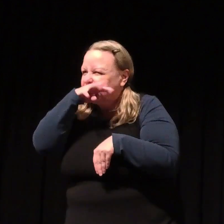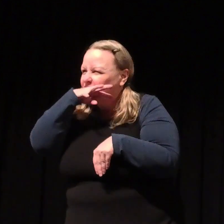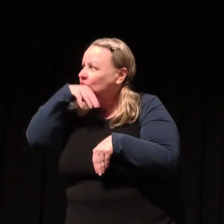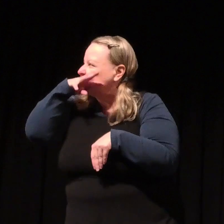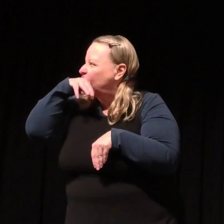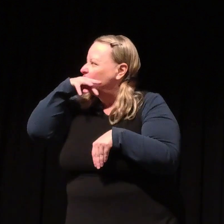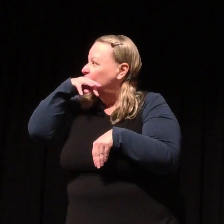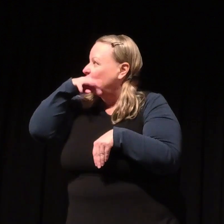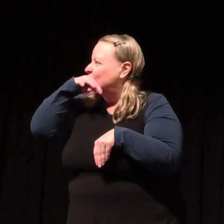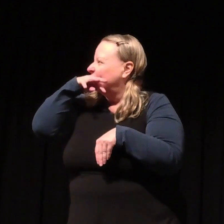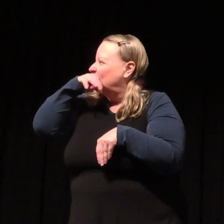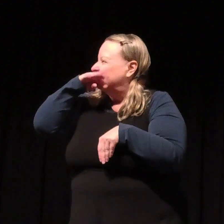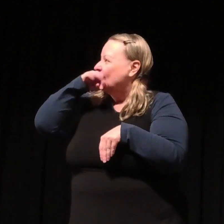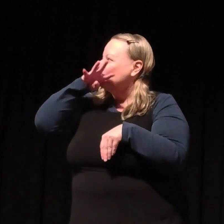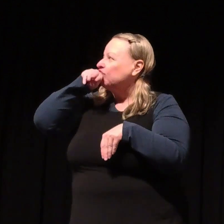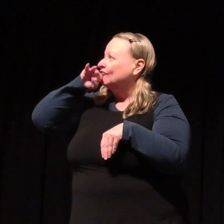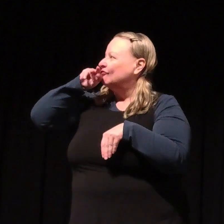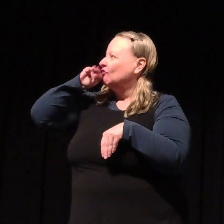oh. OK, bon, mais je mange